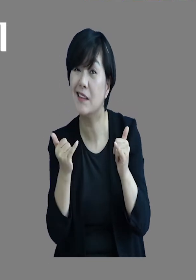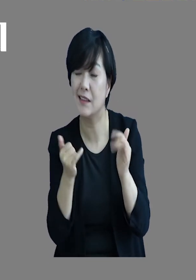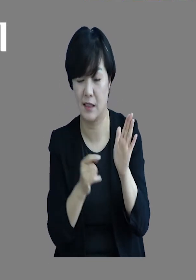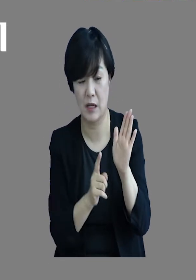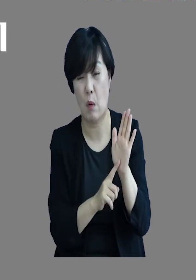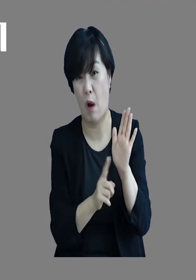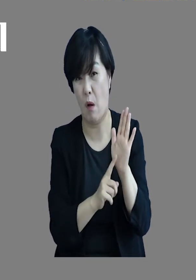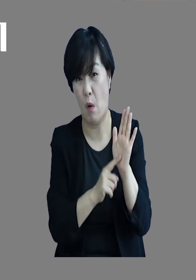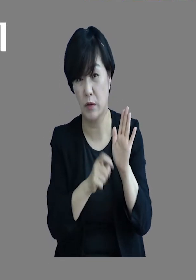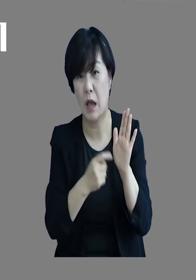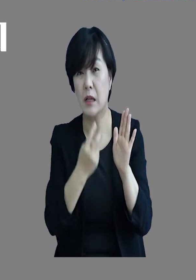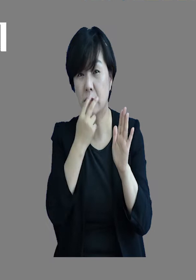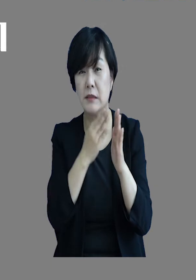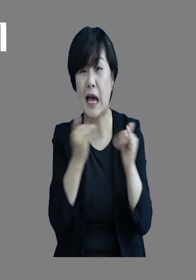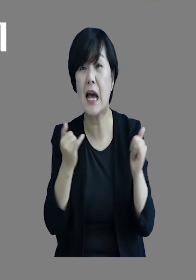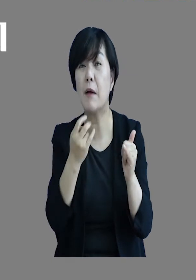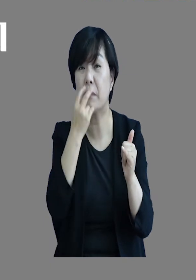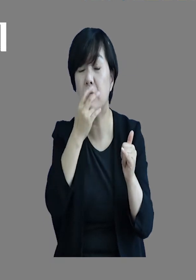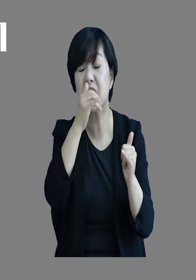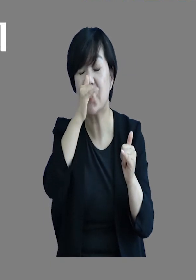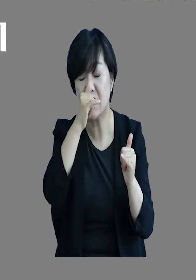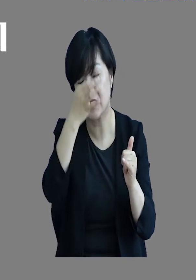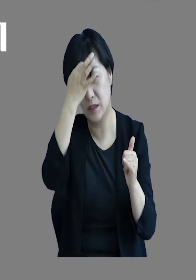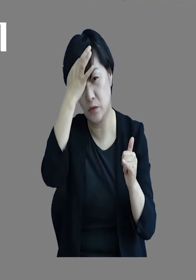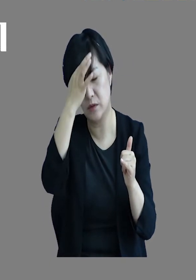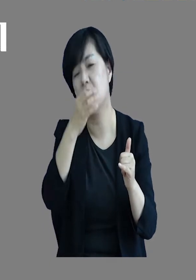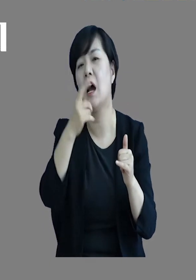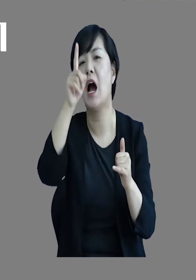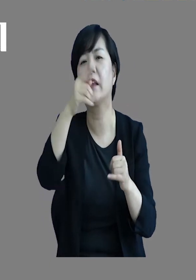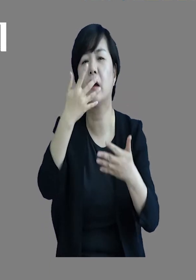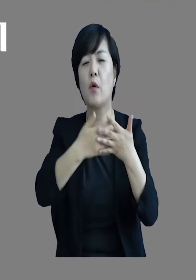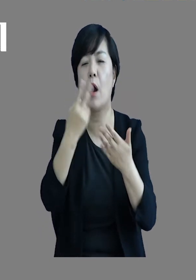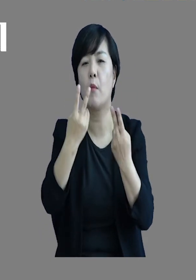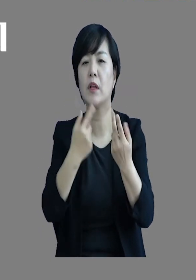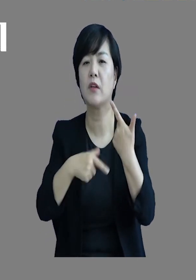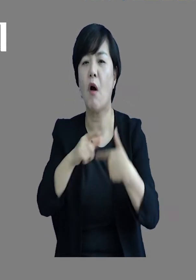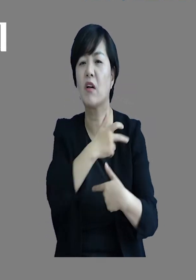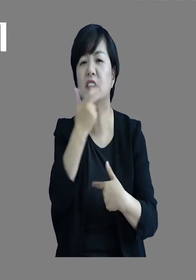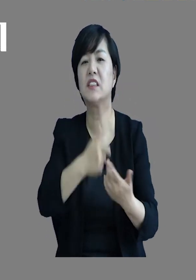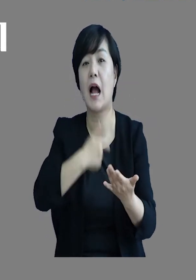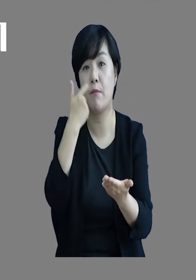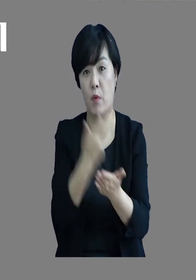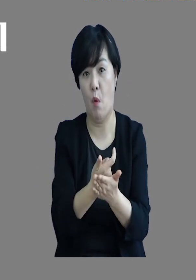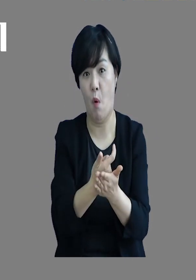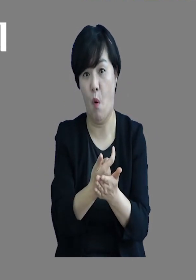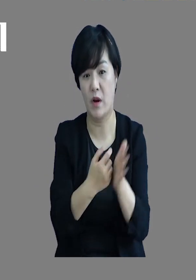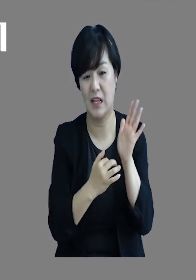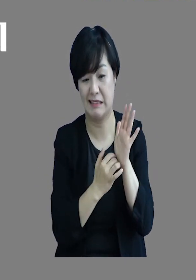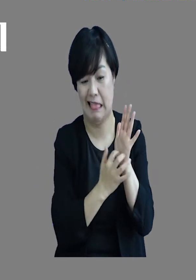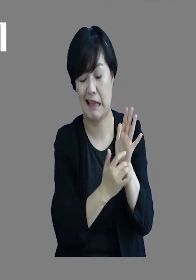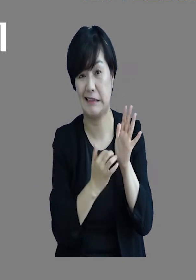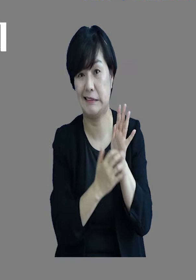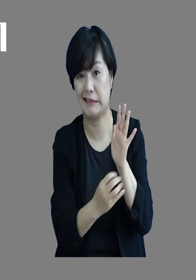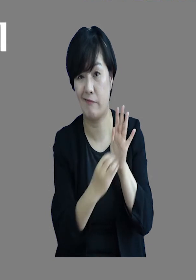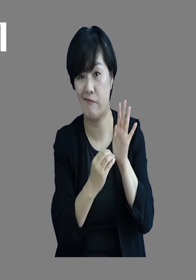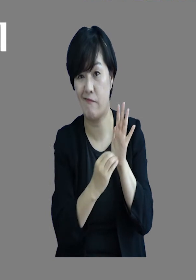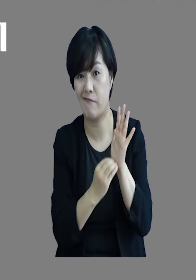광고에는 사람 냄새 나는 기술, 한 편의 영화보다 더 큰 감동이라는 댓글들이 달렸습니다.